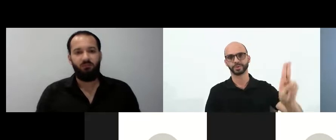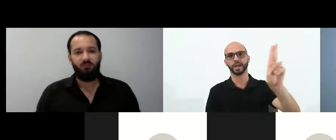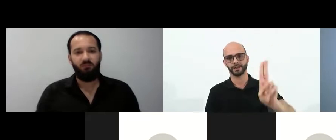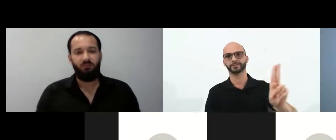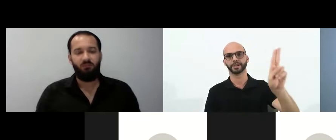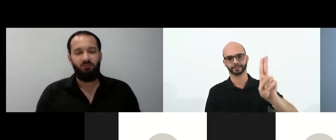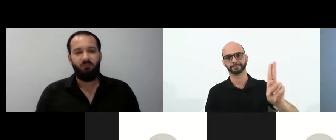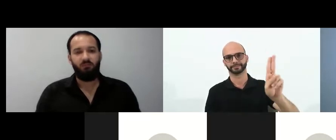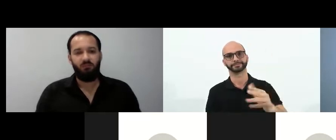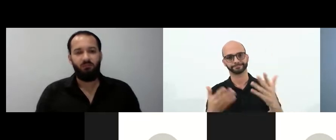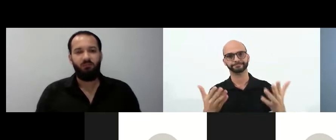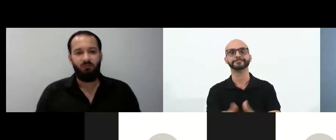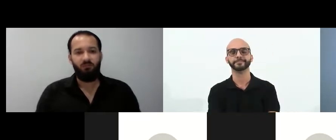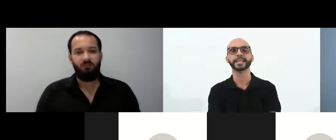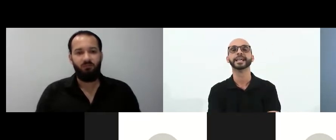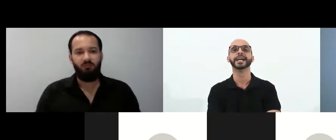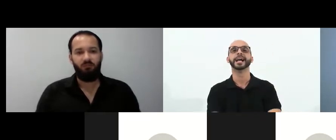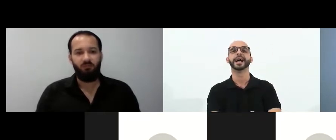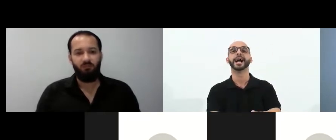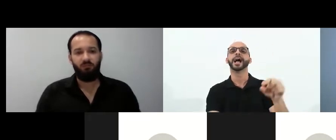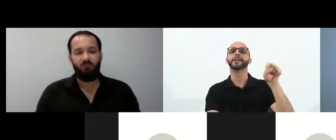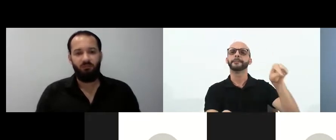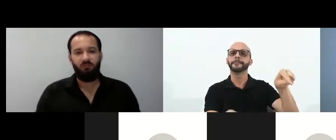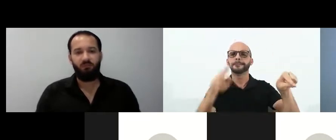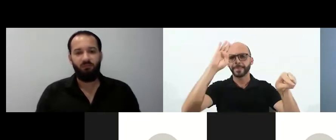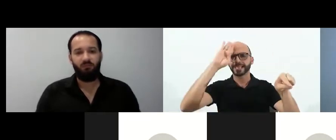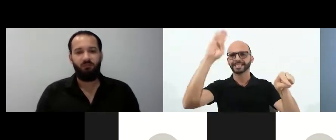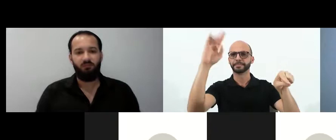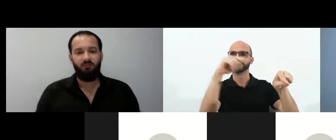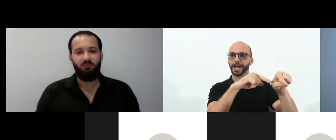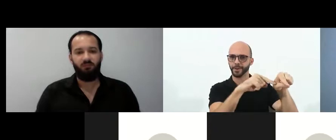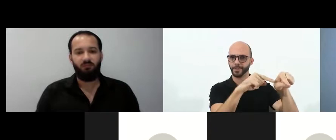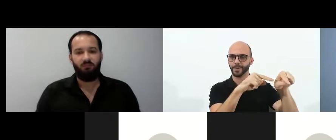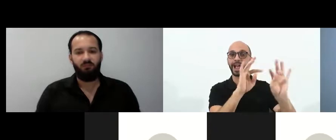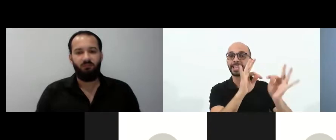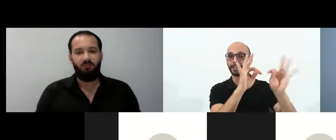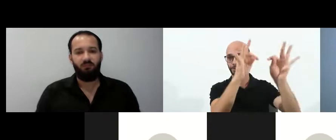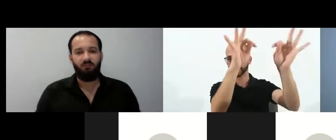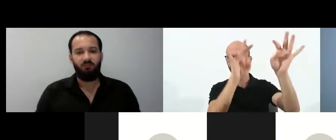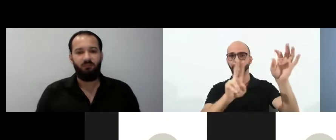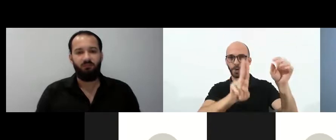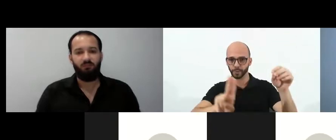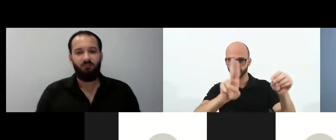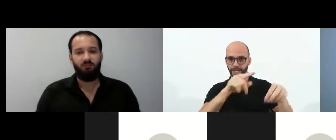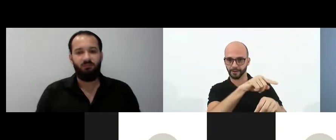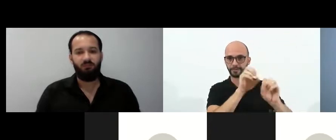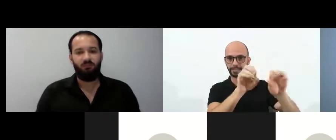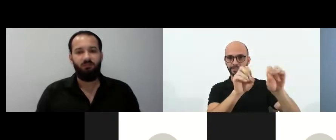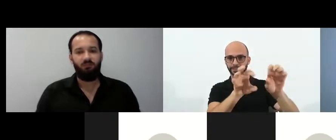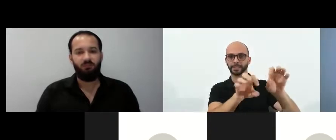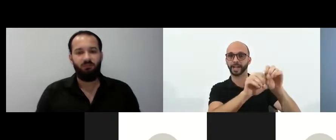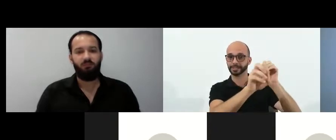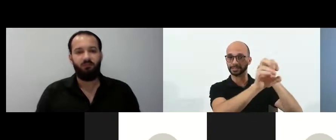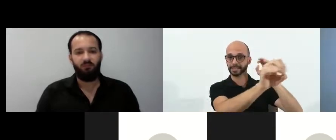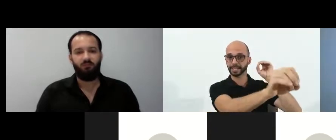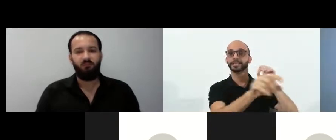forma era tecnologia utilizada também. Mas o principal o que que era dessa tecnologia